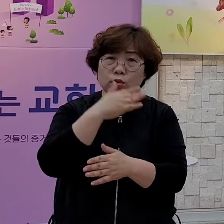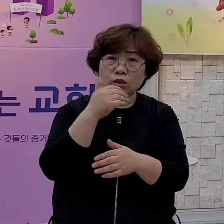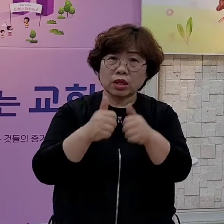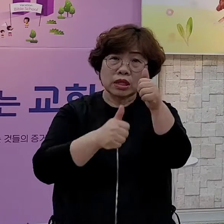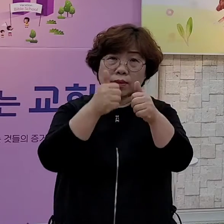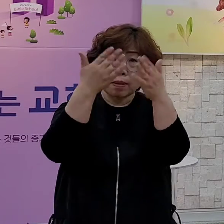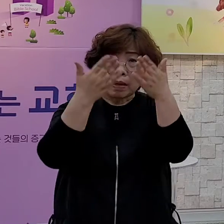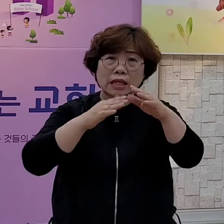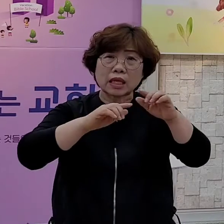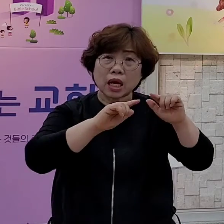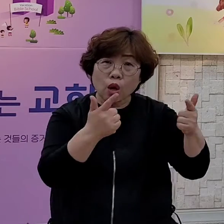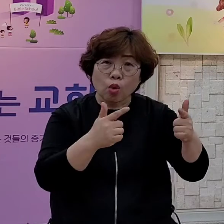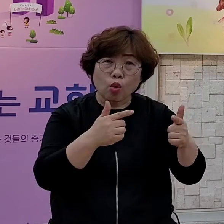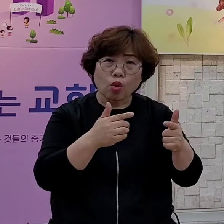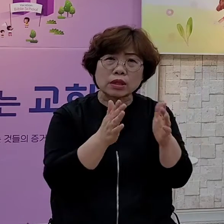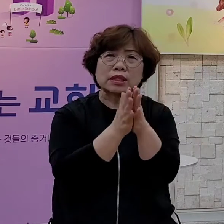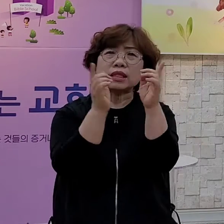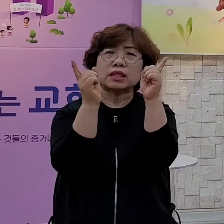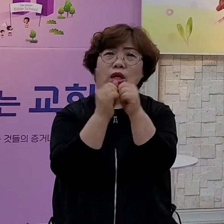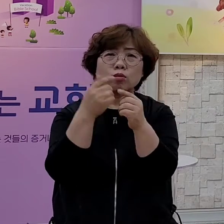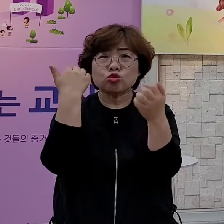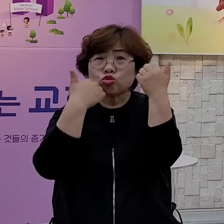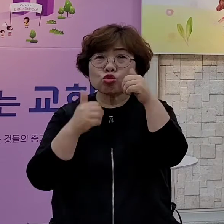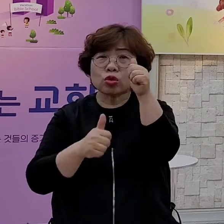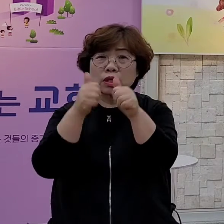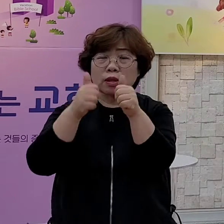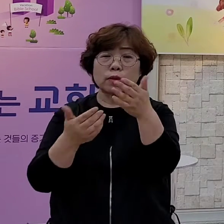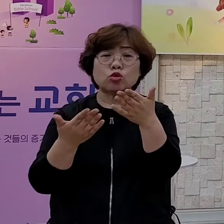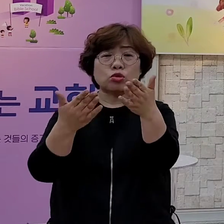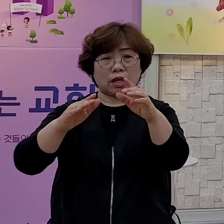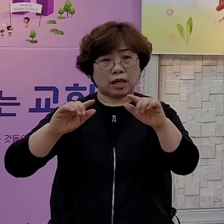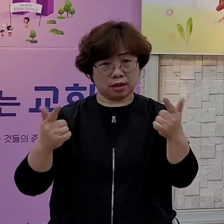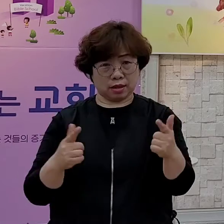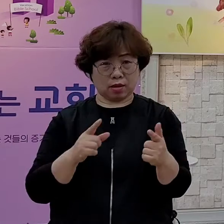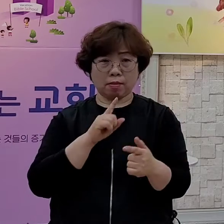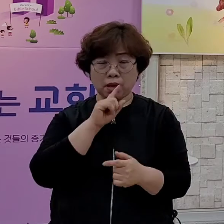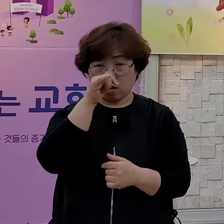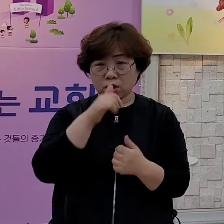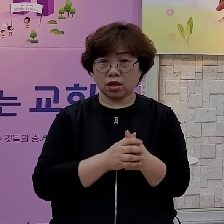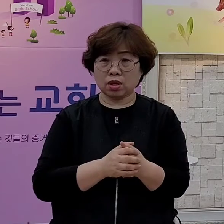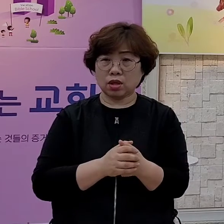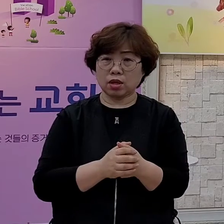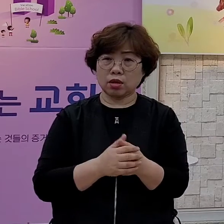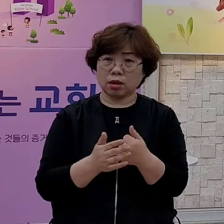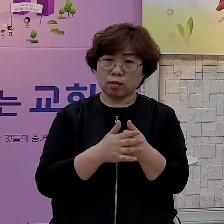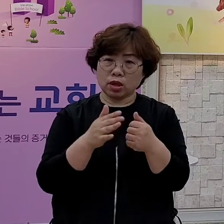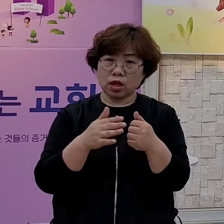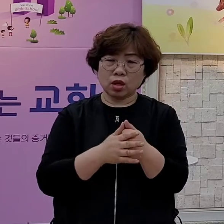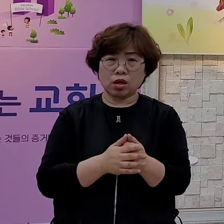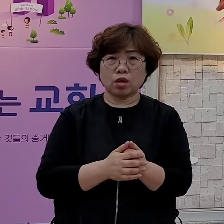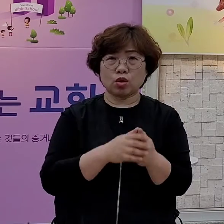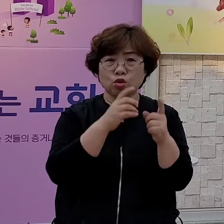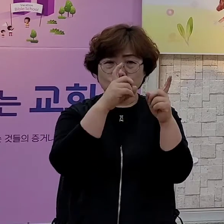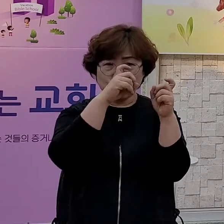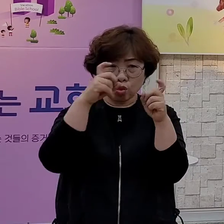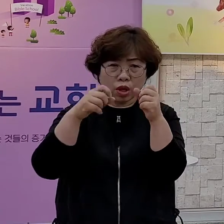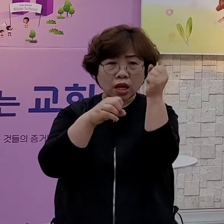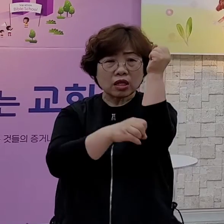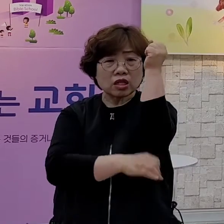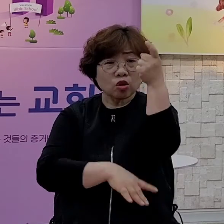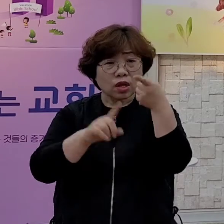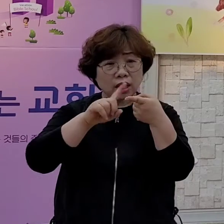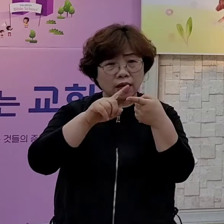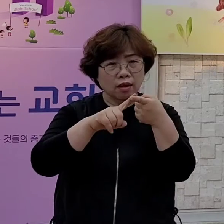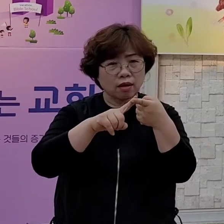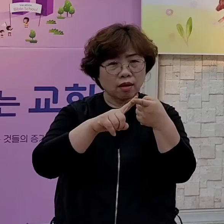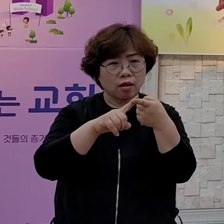이 13절에 이 시험 또는 유혹의 근원에 대해서 분명하게 어디서 오는지를 밝히고 있습니다. 이